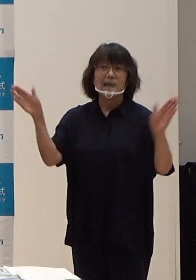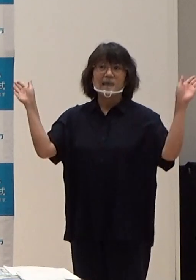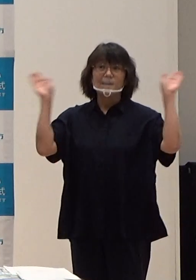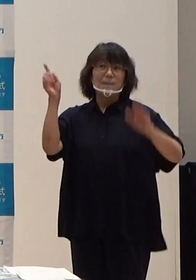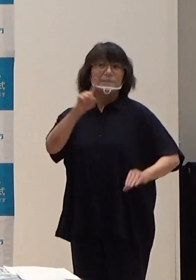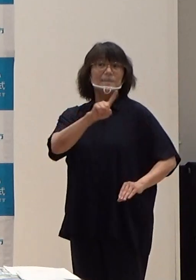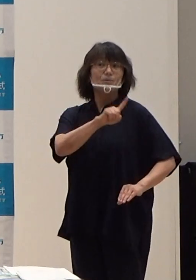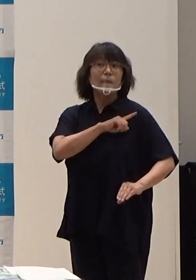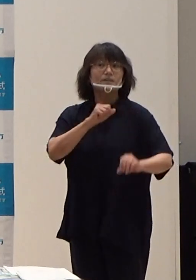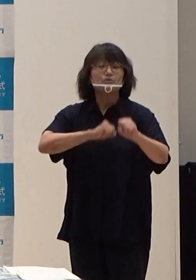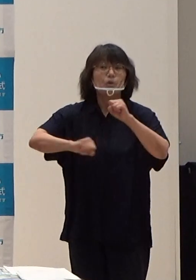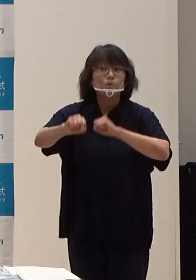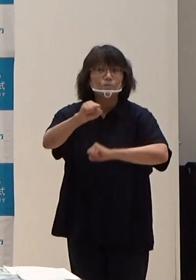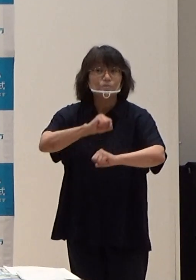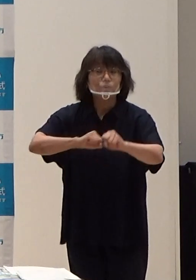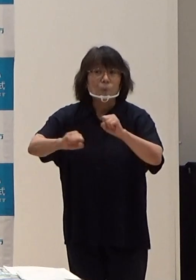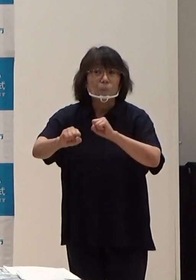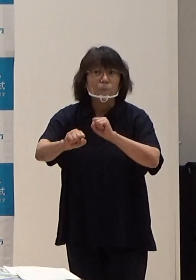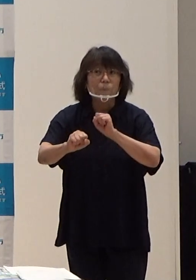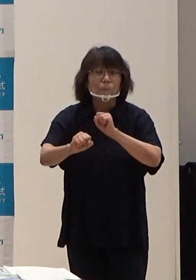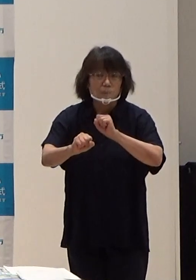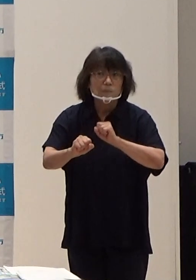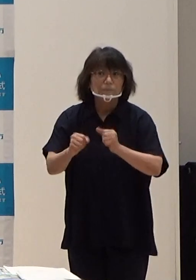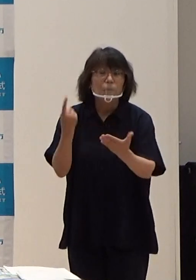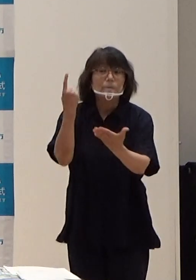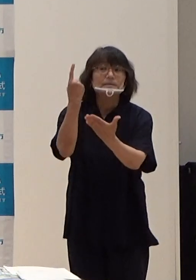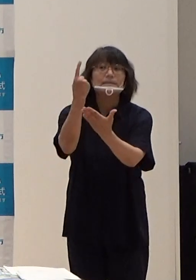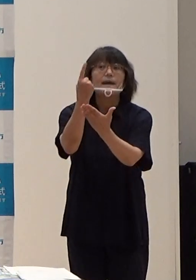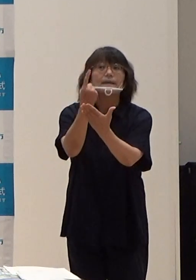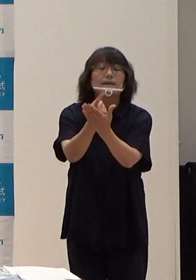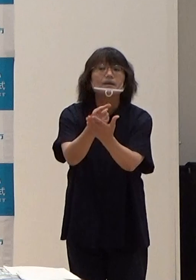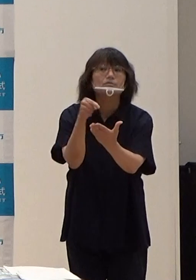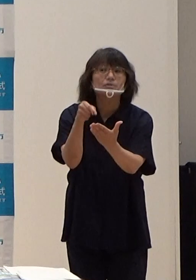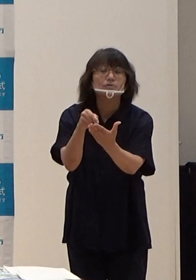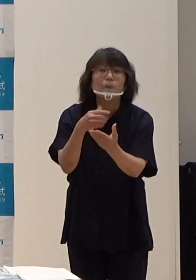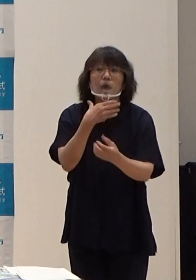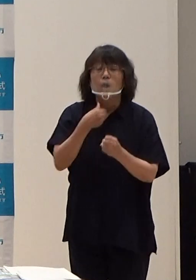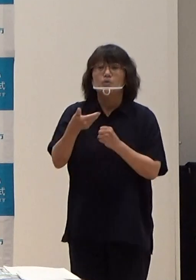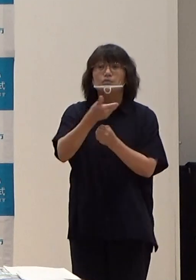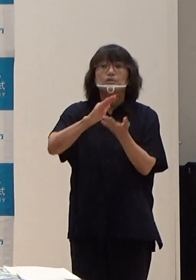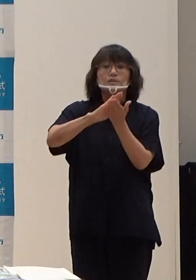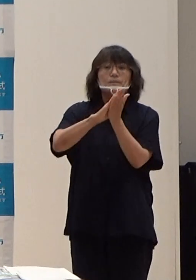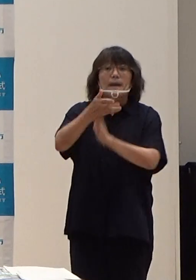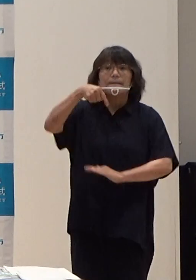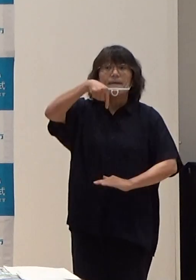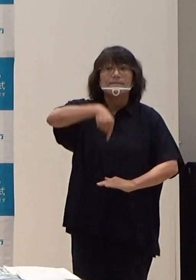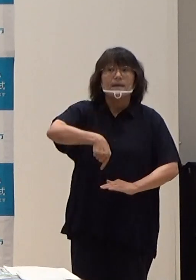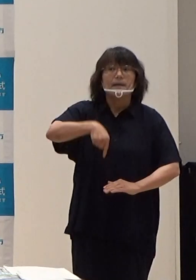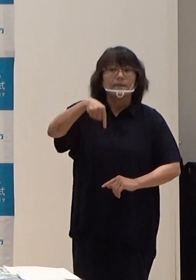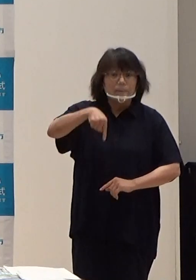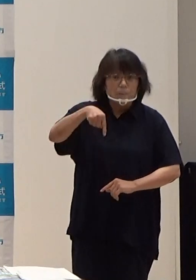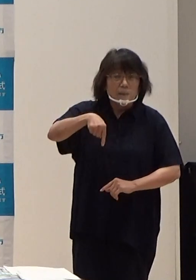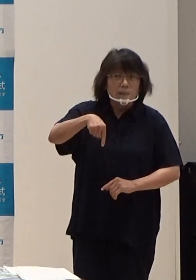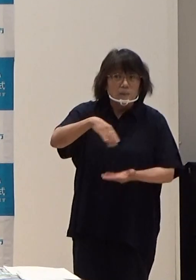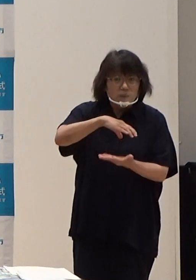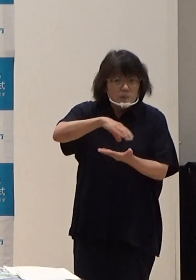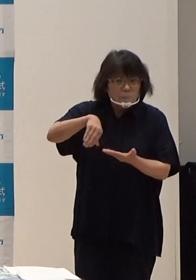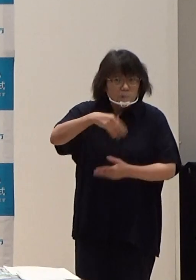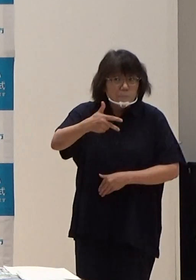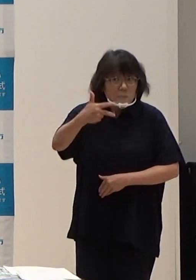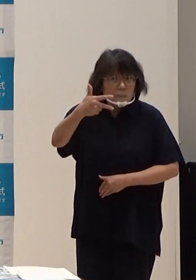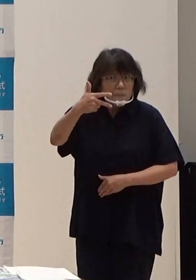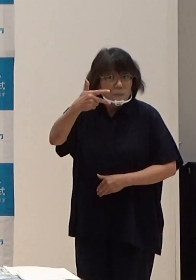運動への参画というのは、福島県内では、郡山市さん